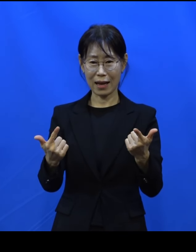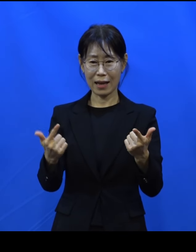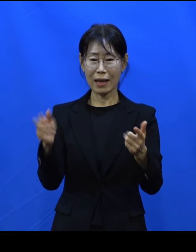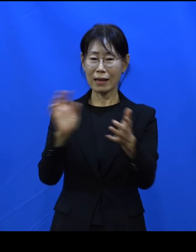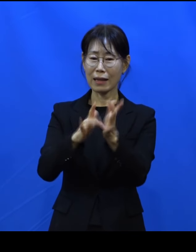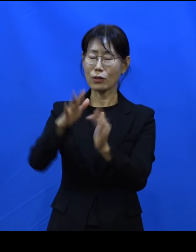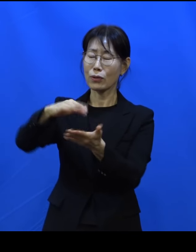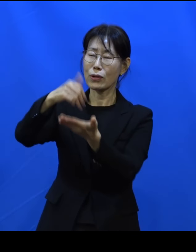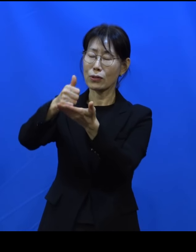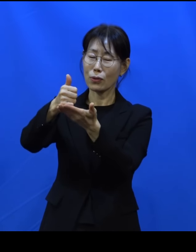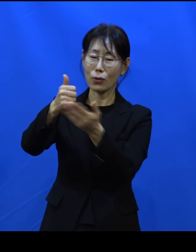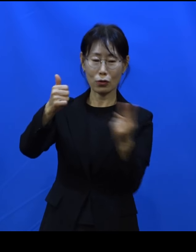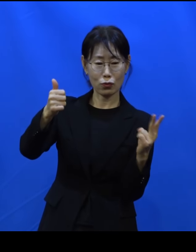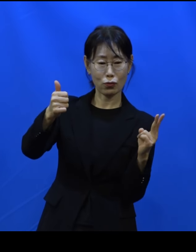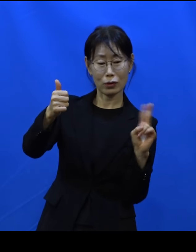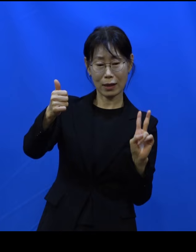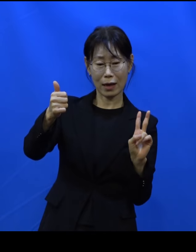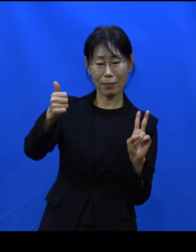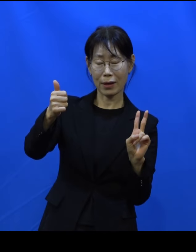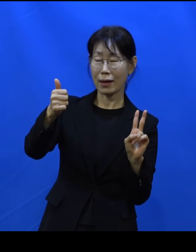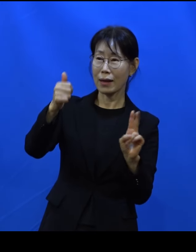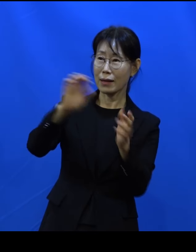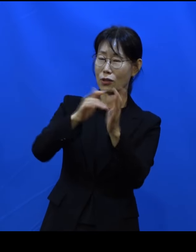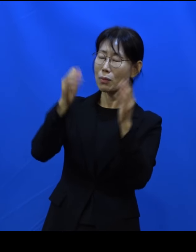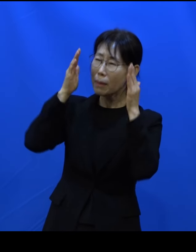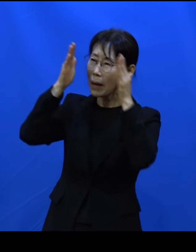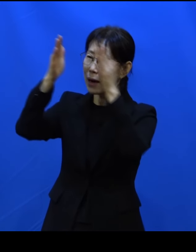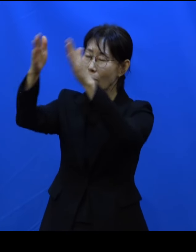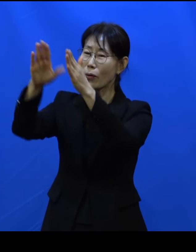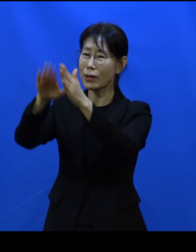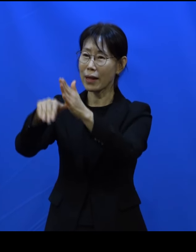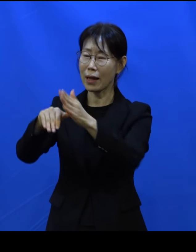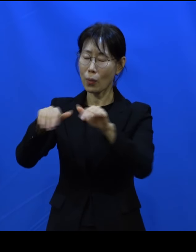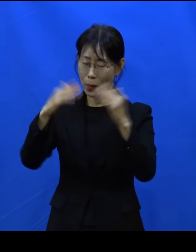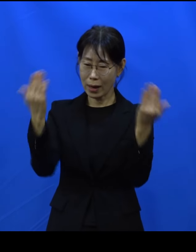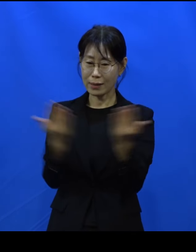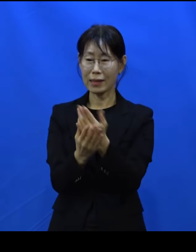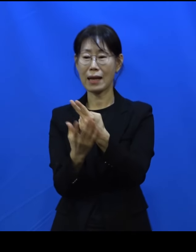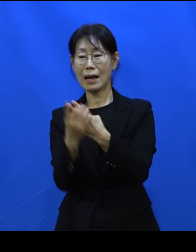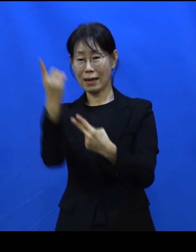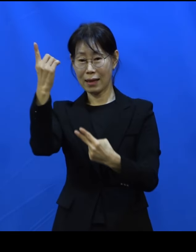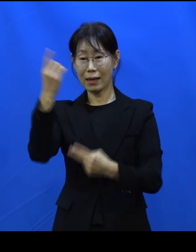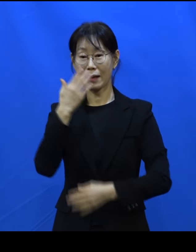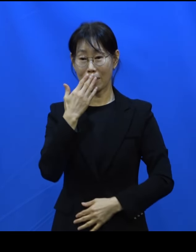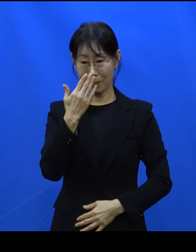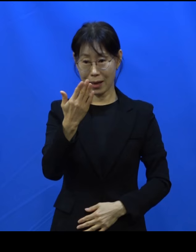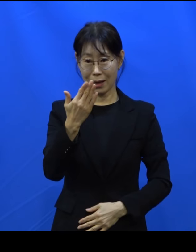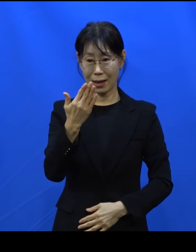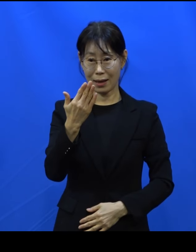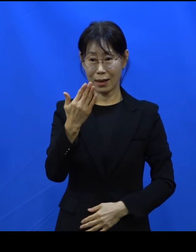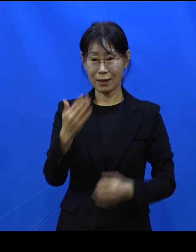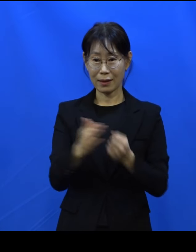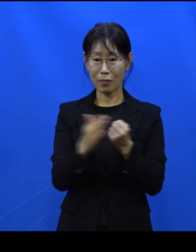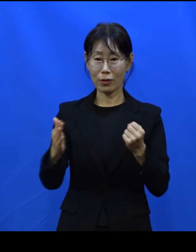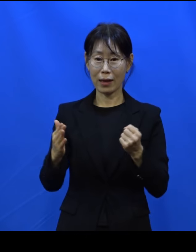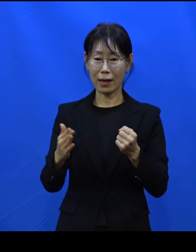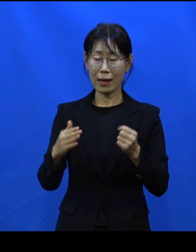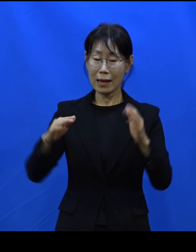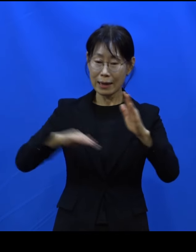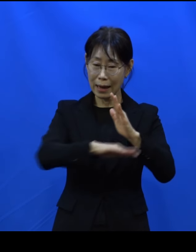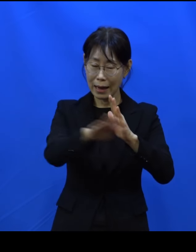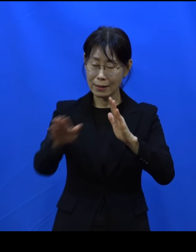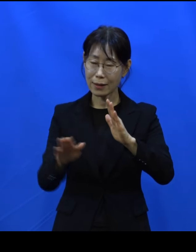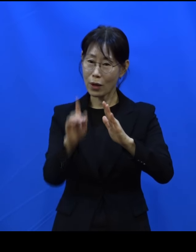지속적으로 그리스도를 바라보아야만 두 사람이 온전히 하나 될 수 있어요. 이 트라이앵글이 너무 중요해요. 제가 주례하면